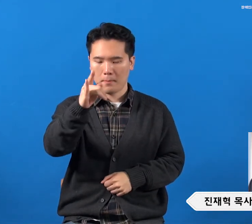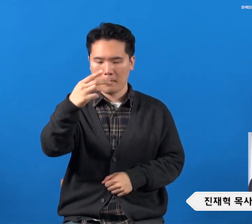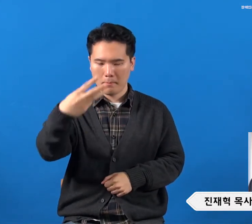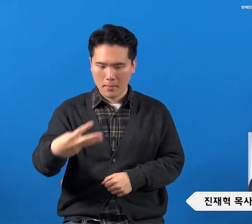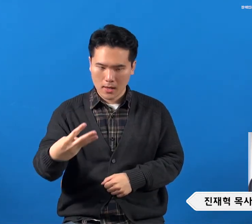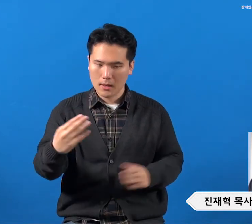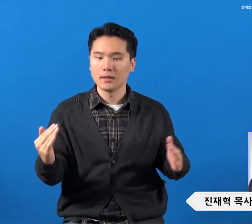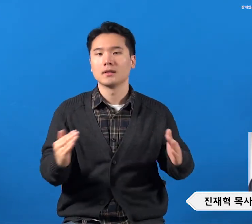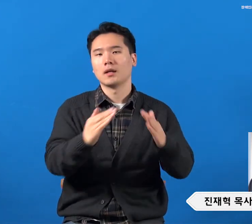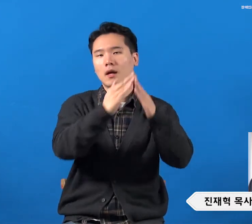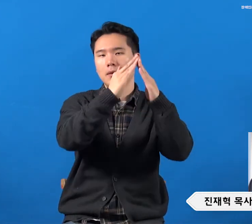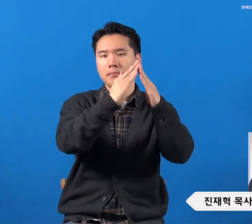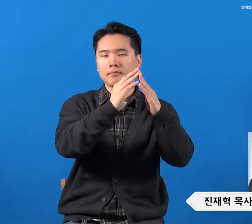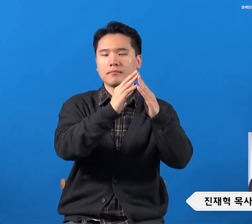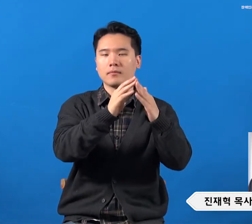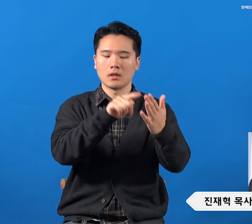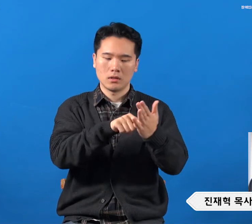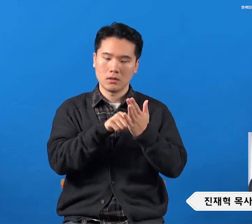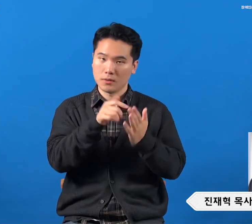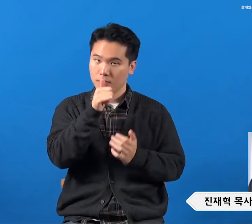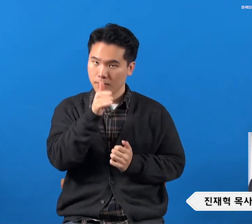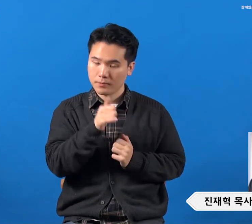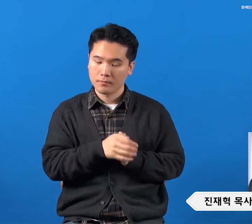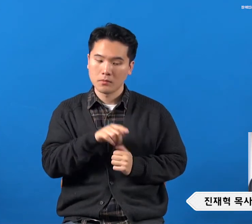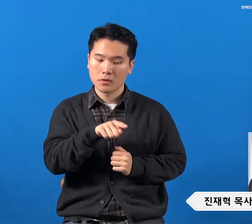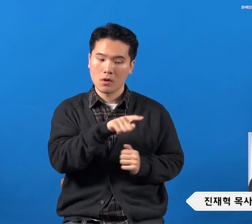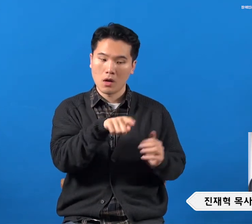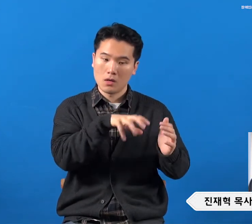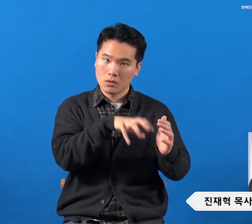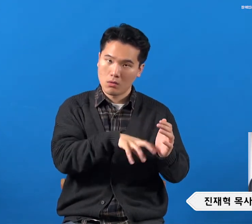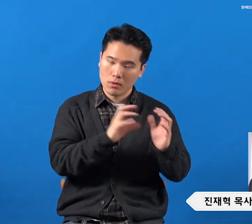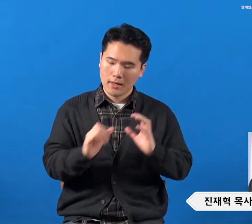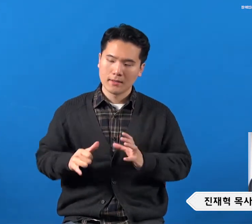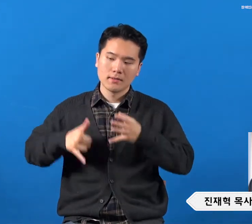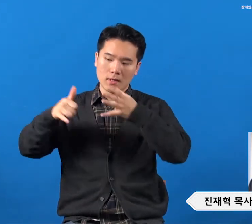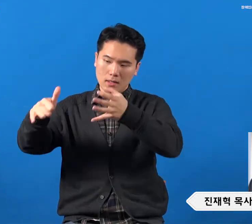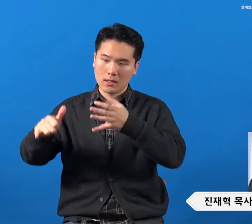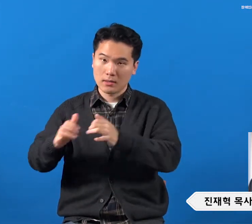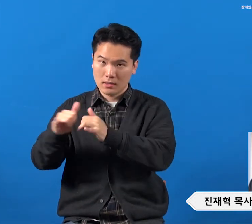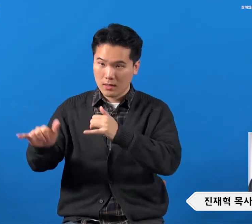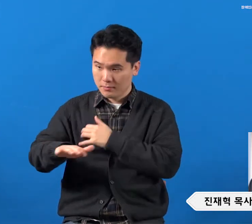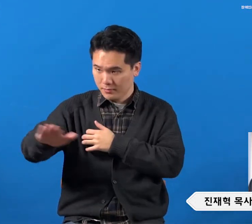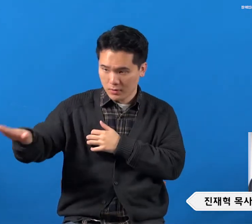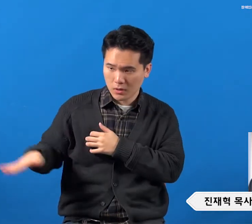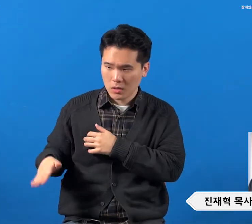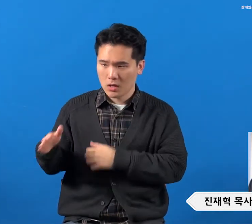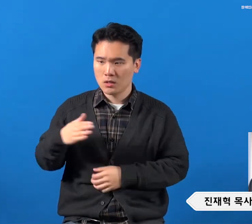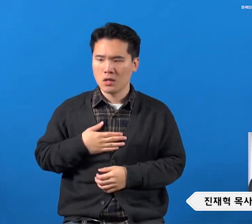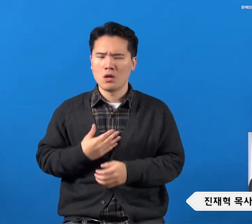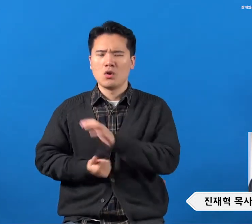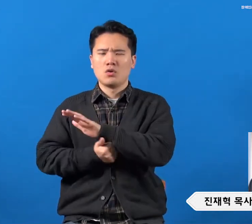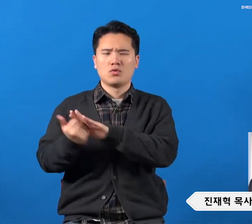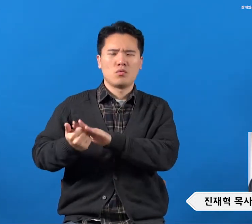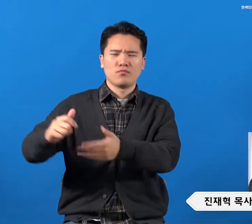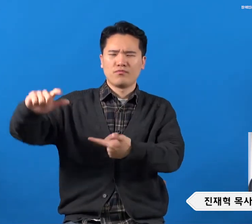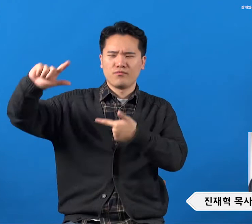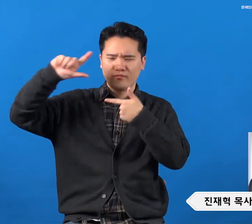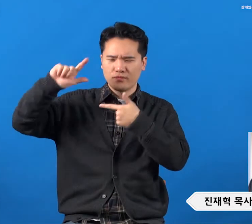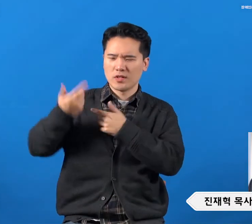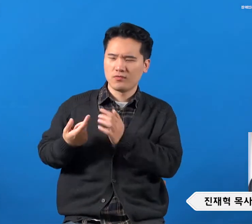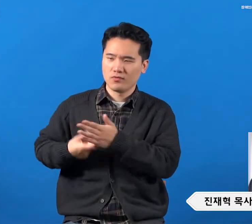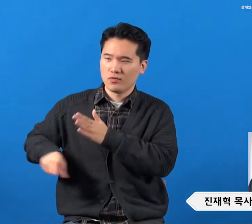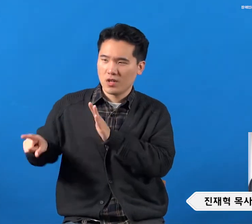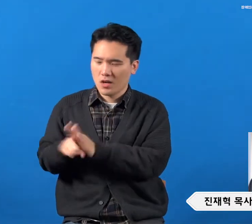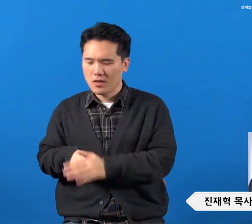이야기가 나옵니다. 이 바벨탑에서는 세상의 사람들이 자기의 성공을 위해 수고하며 하늘을